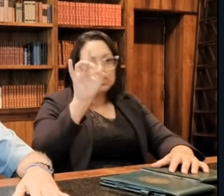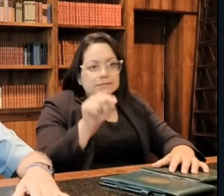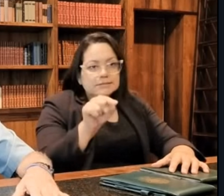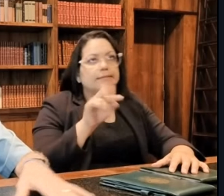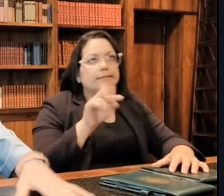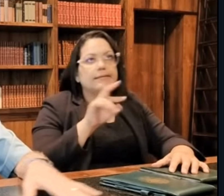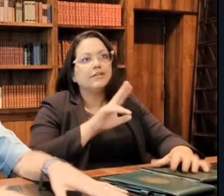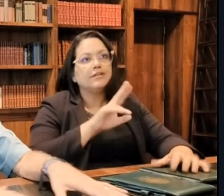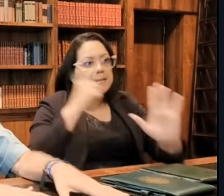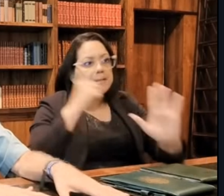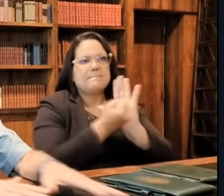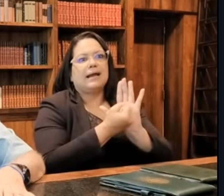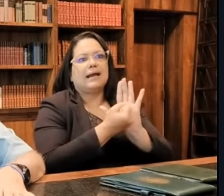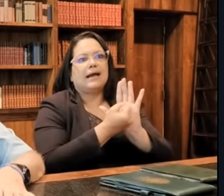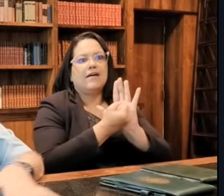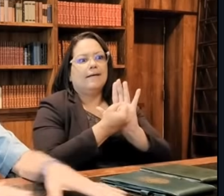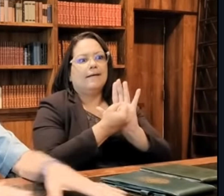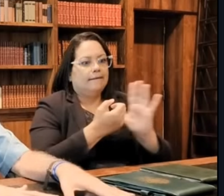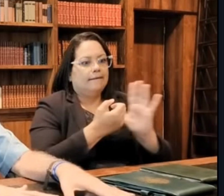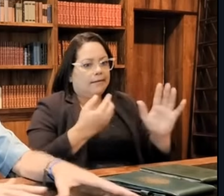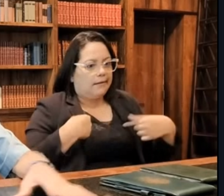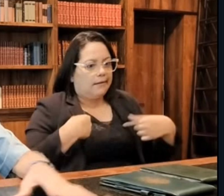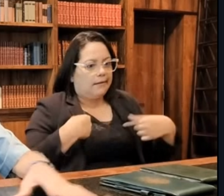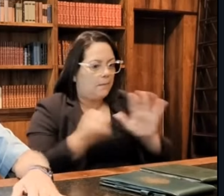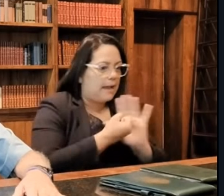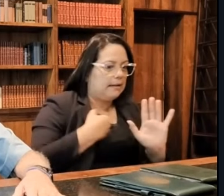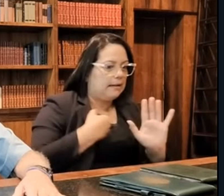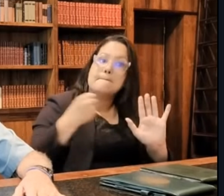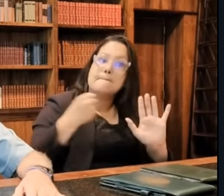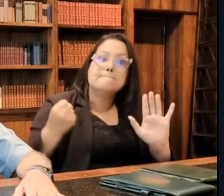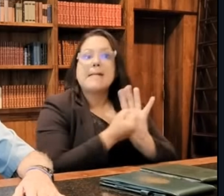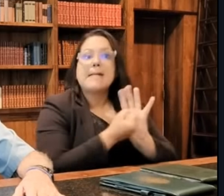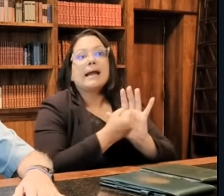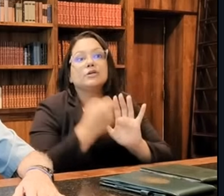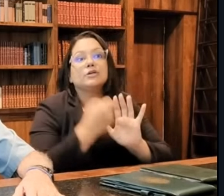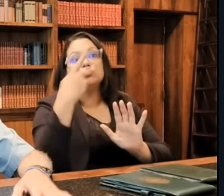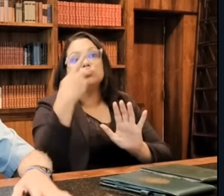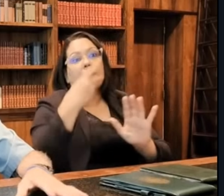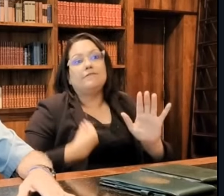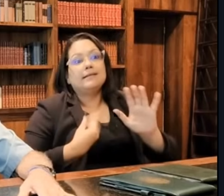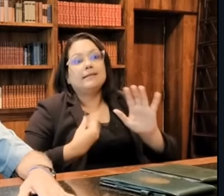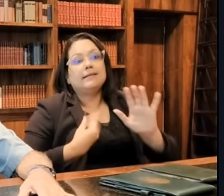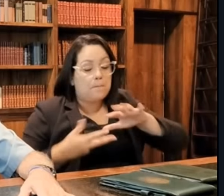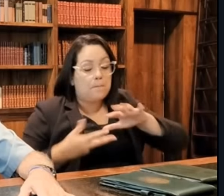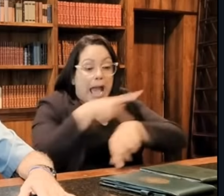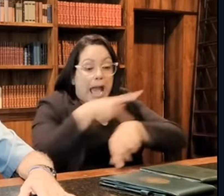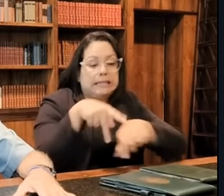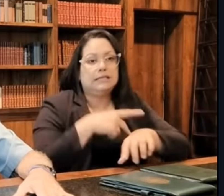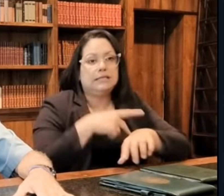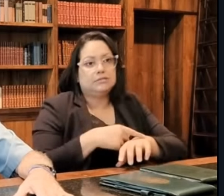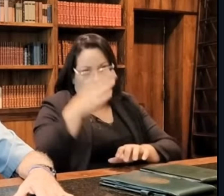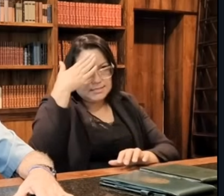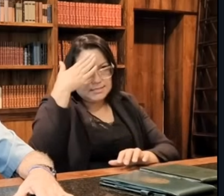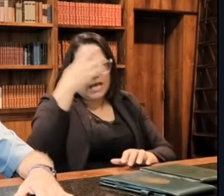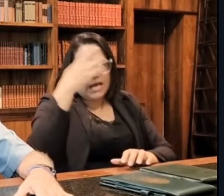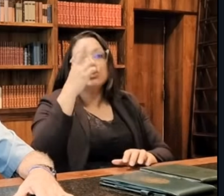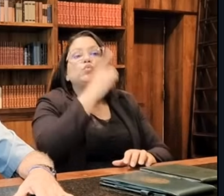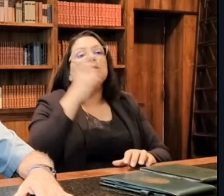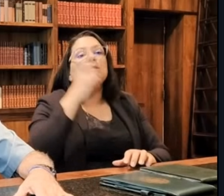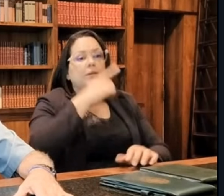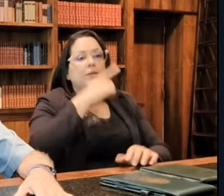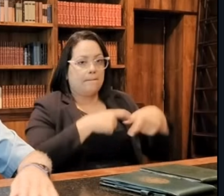o canal Paródia Gospel nunca alimentou você com falsas esperanças, né, parodianos?